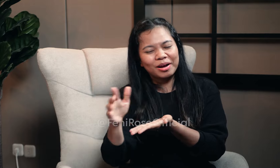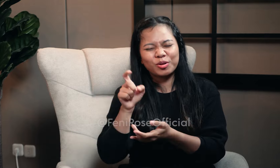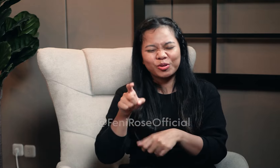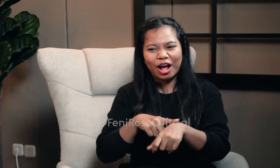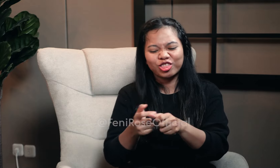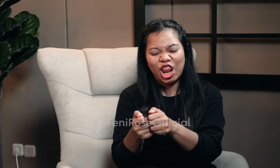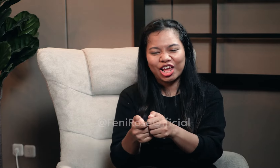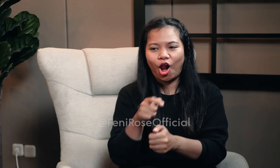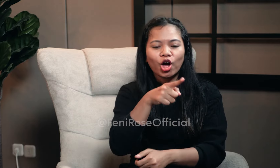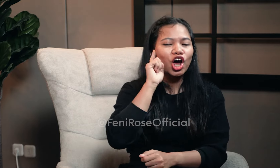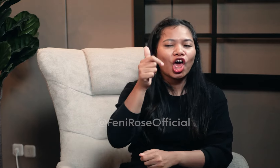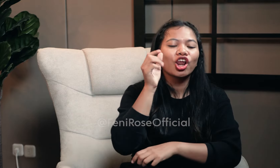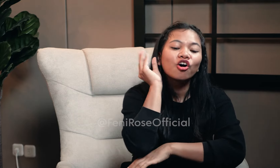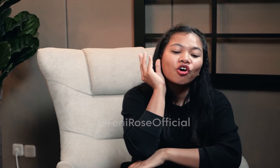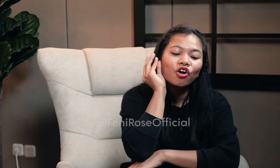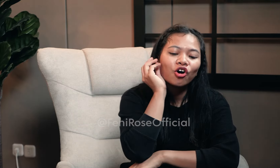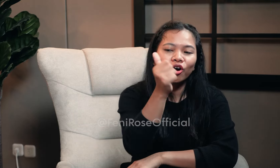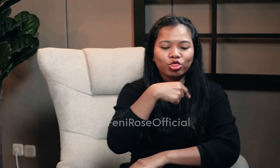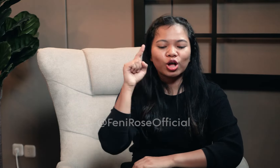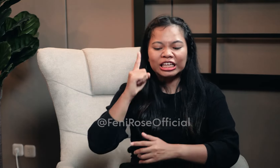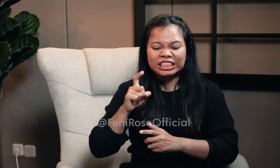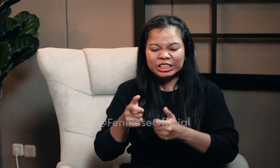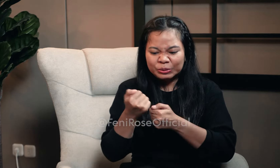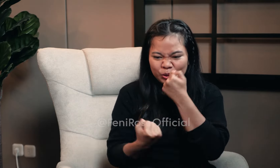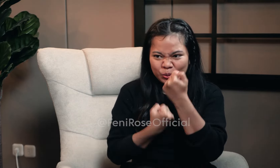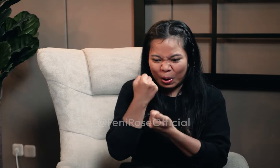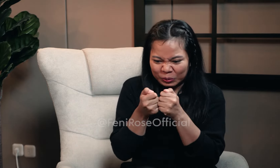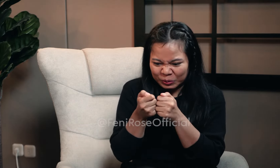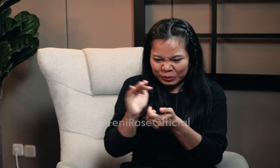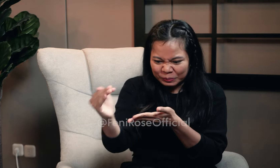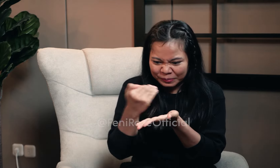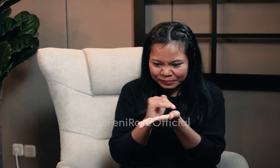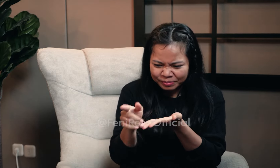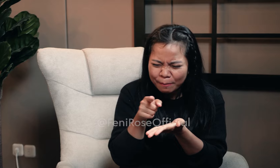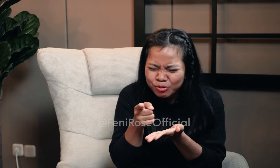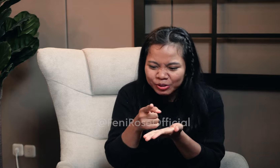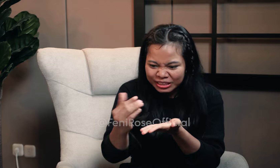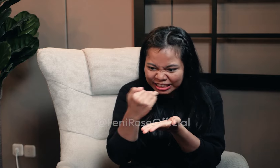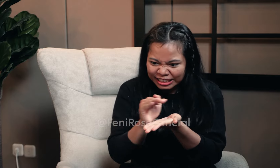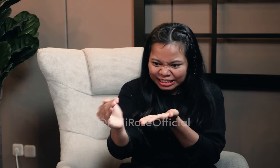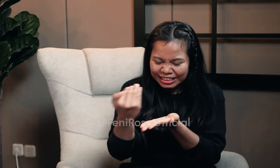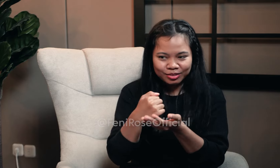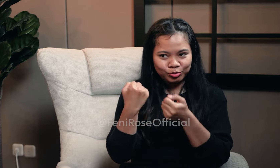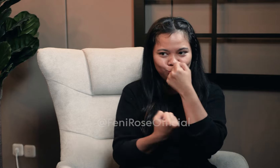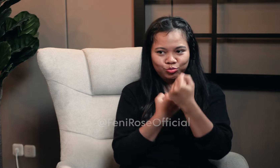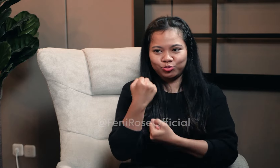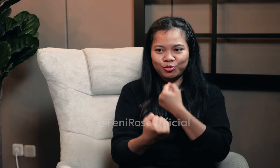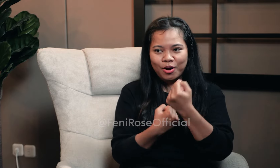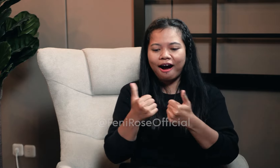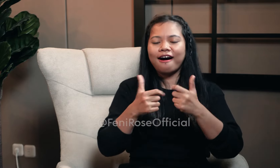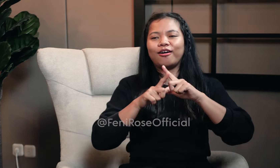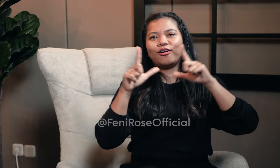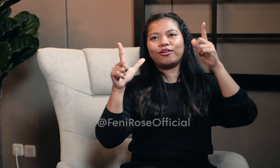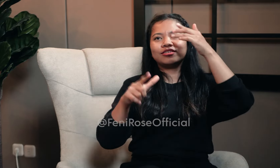balik ke saya ada yang oh kalau dengar sih ya m Gampang tinggal itu tuh mempelajari materi itu aja ketika